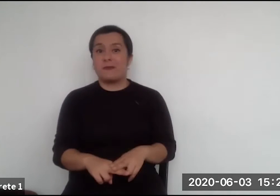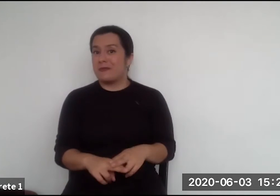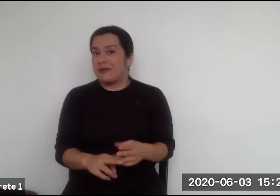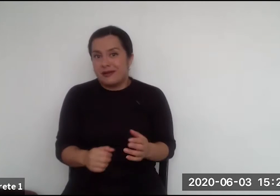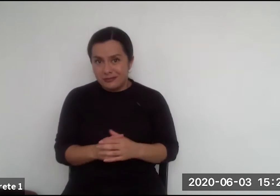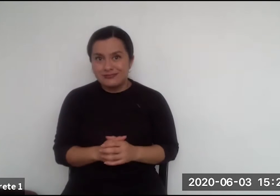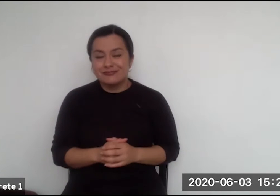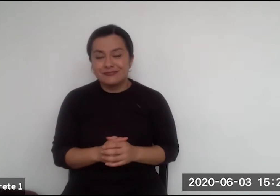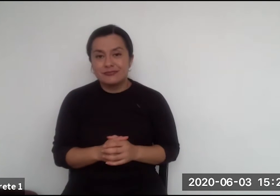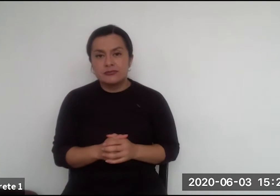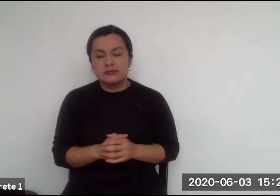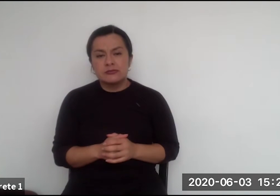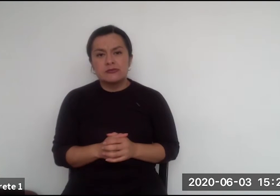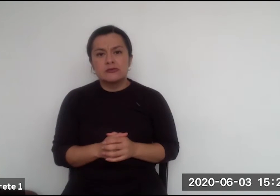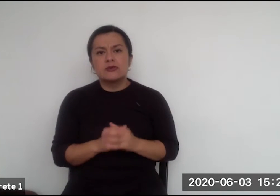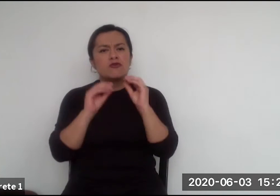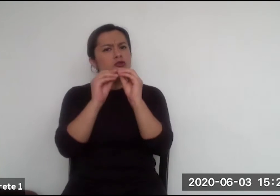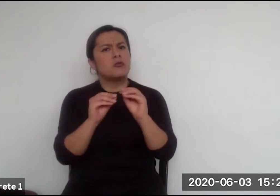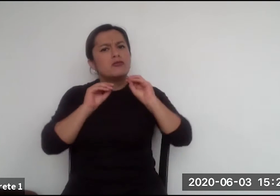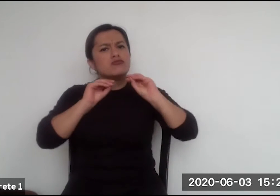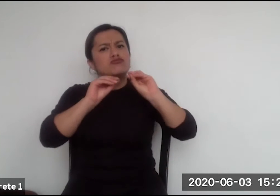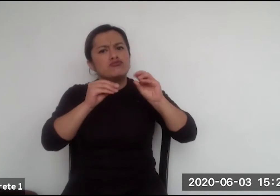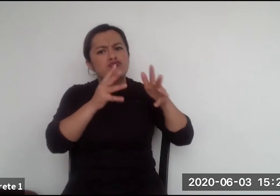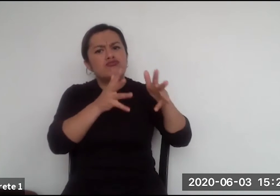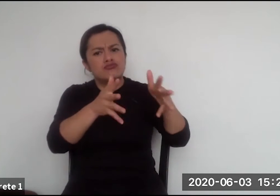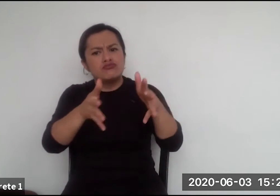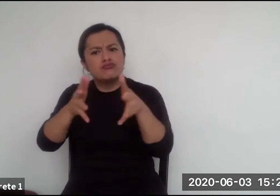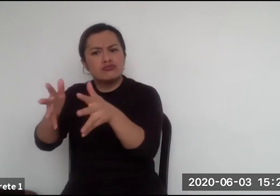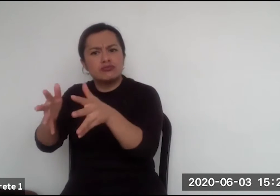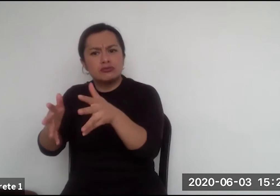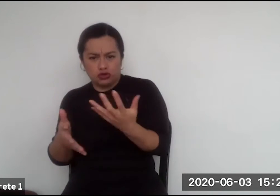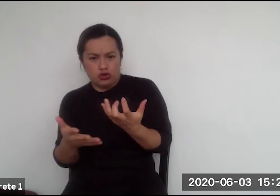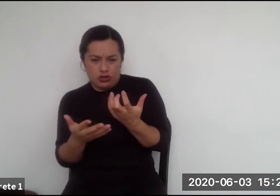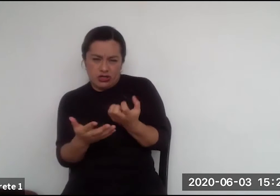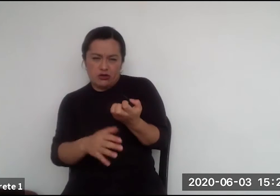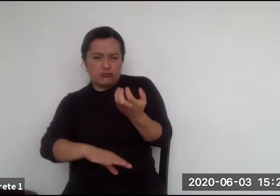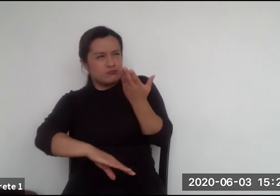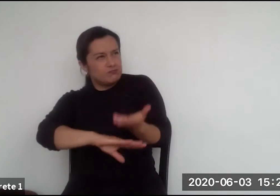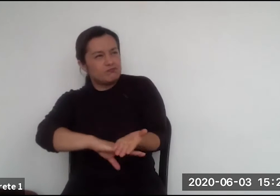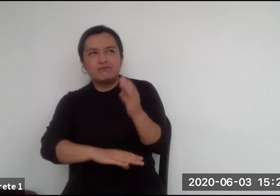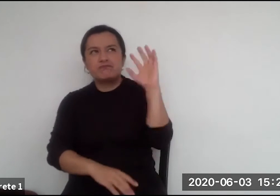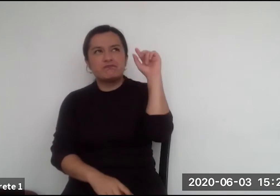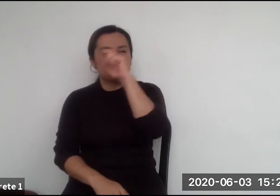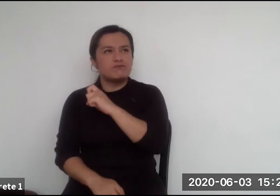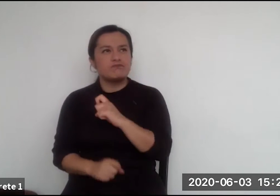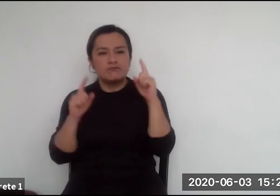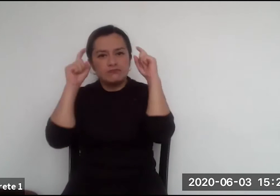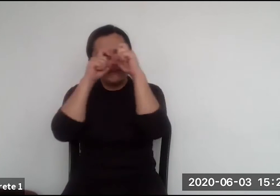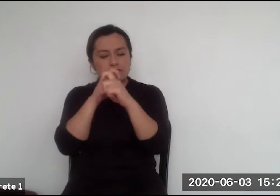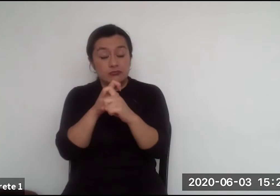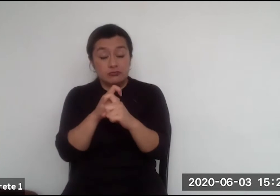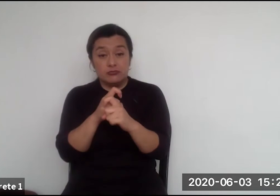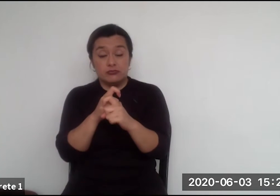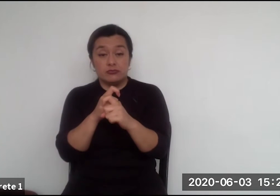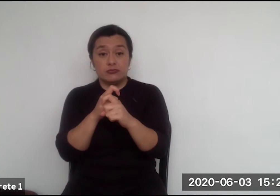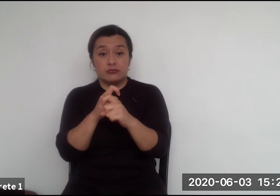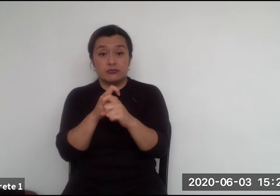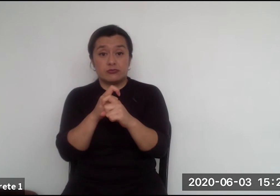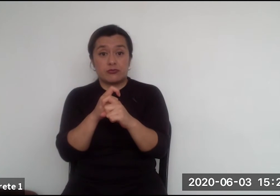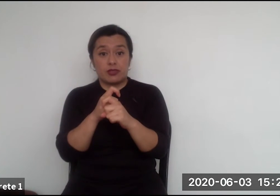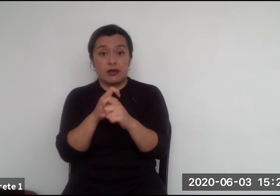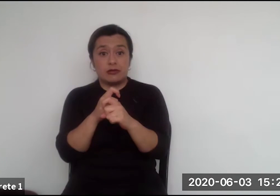Pero frente a otras educaciones simplemente quiero plantear que seguramente nuestros focos